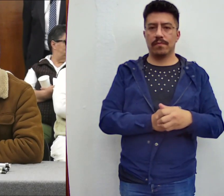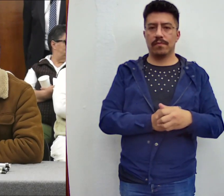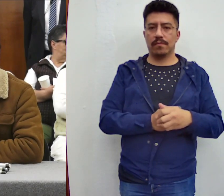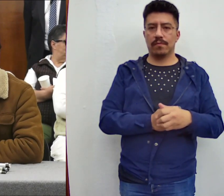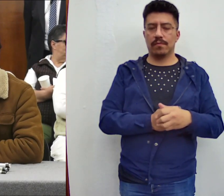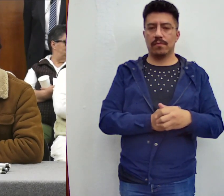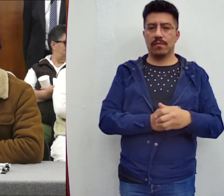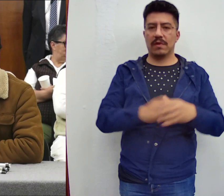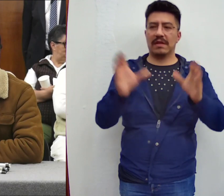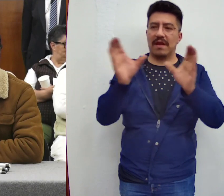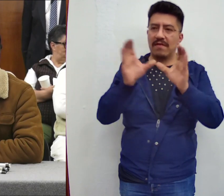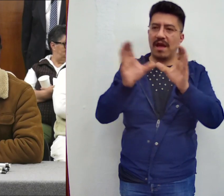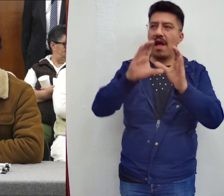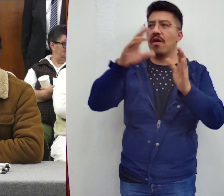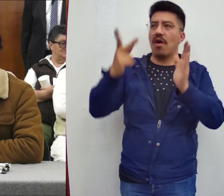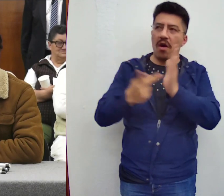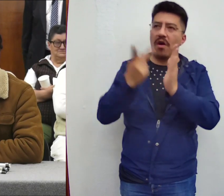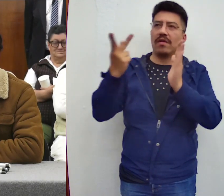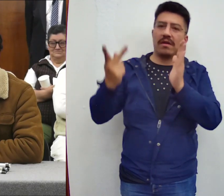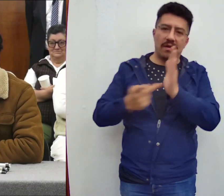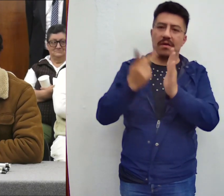el certificado de discapacidad, esa